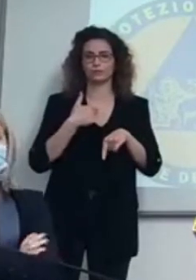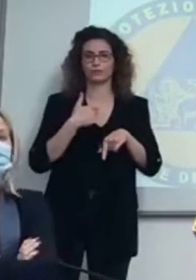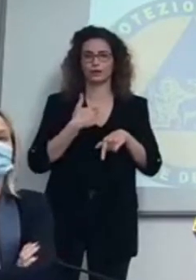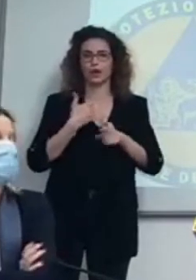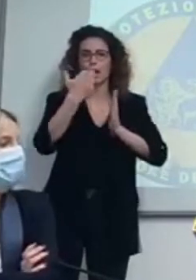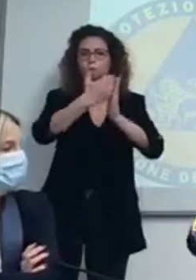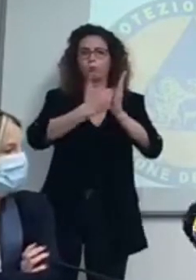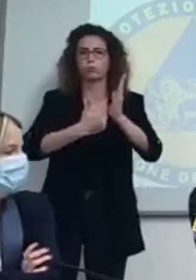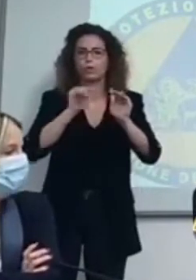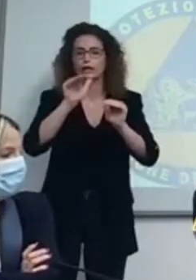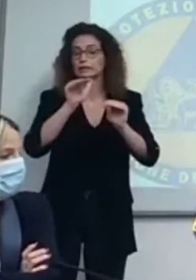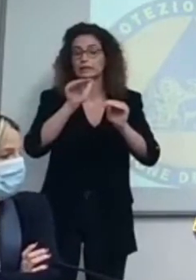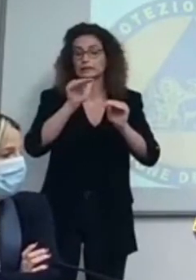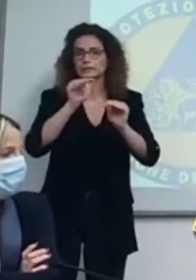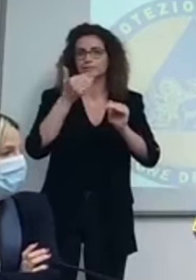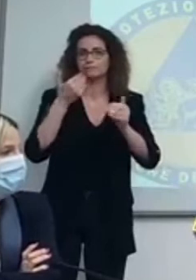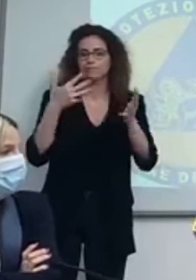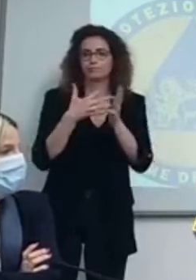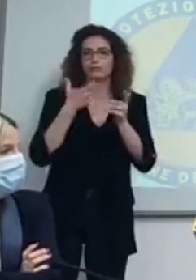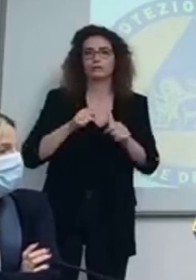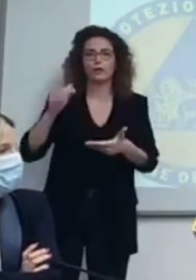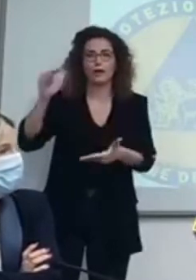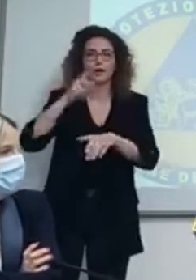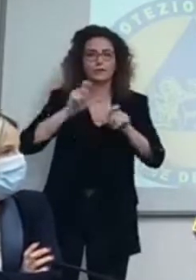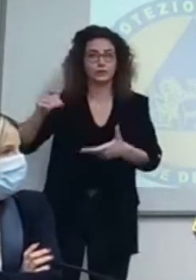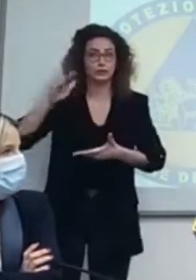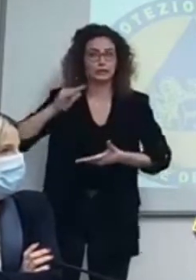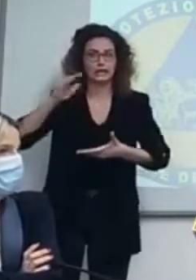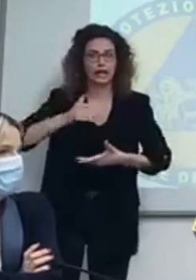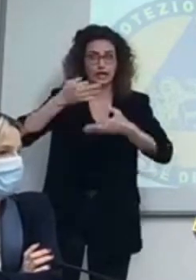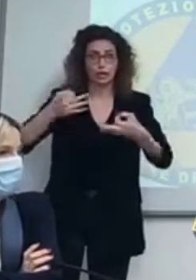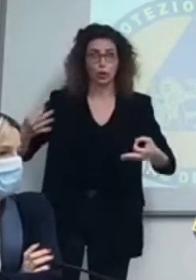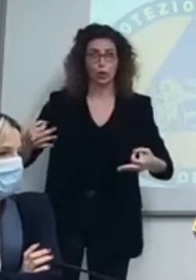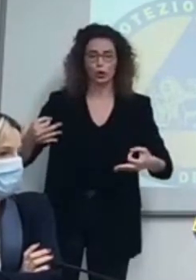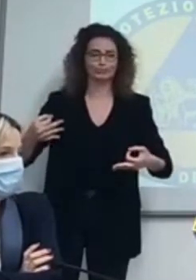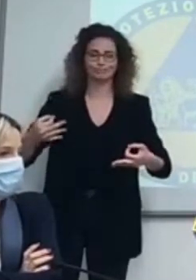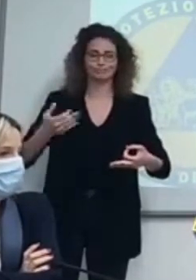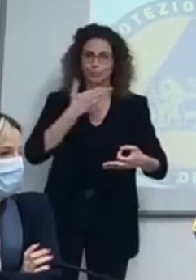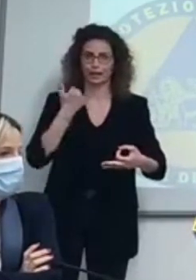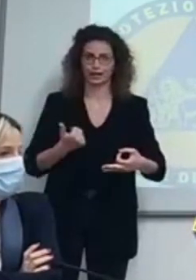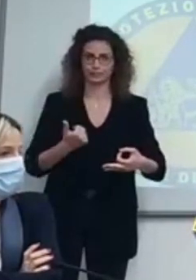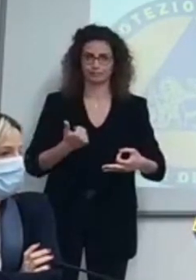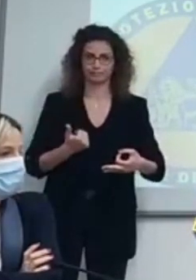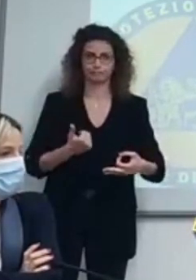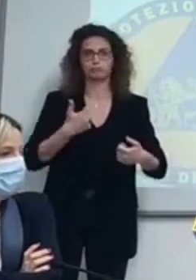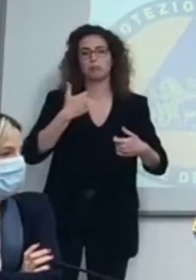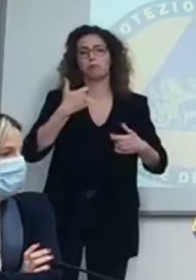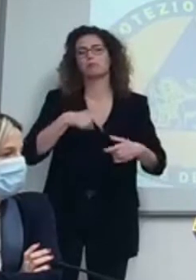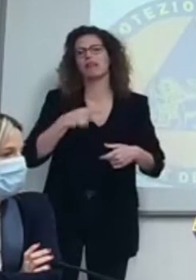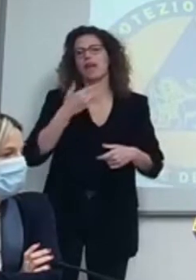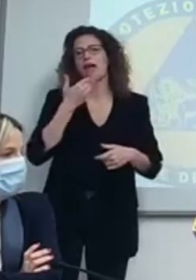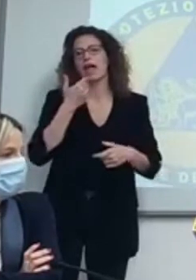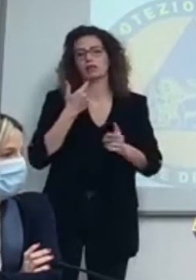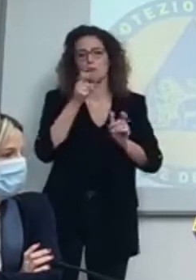a programmare, perché non abbiamo certezza dell'arrivo del vaccino, cioè non abbiamo una certezza matematica, per evitare di far prenotare delle persone e